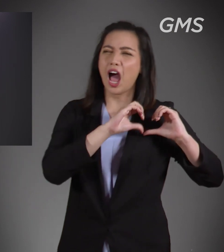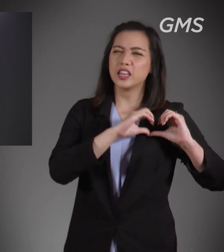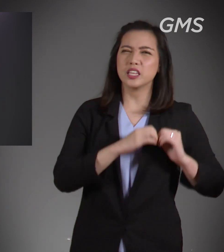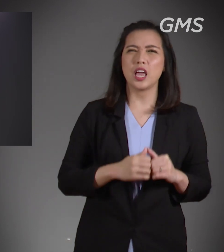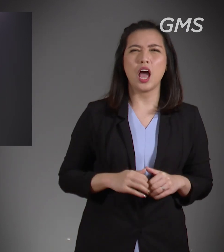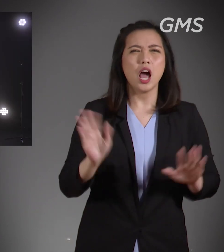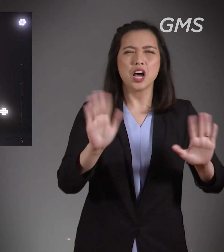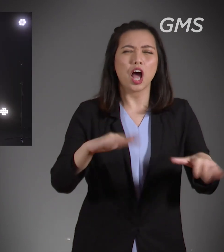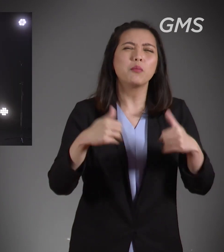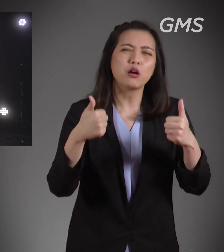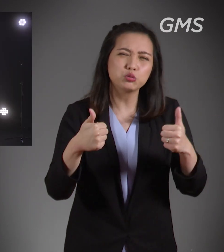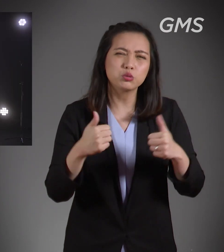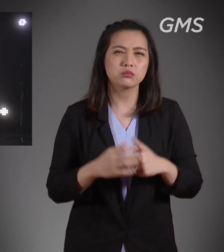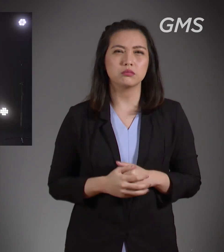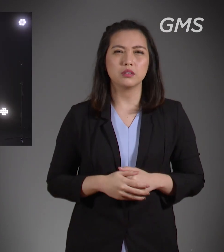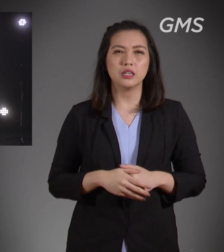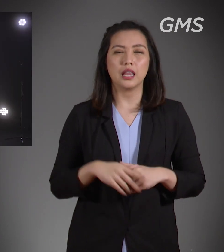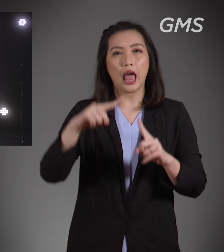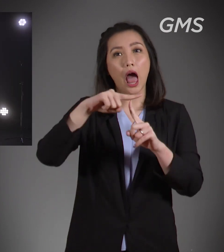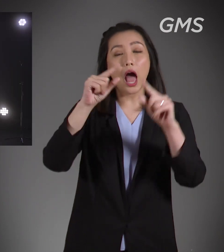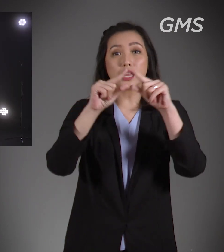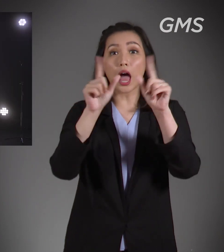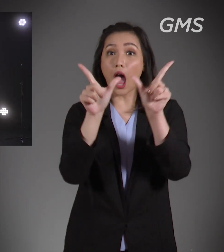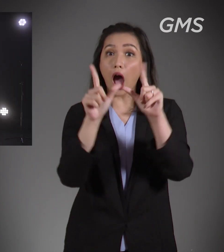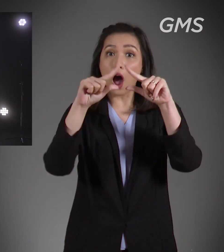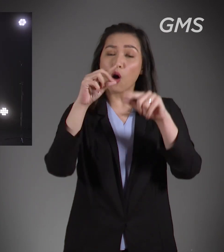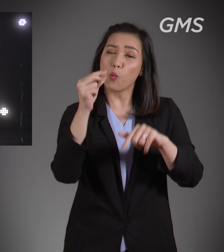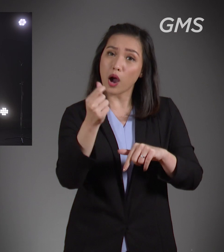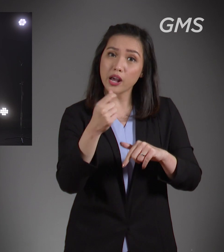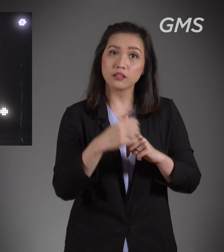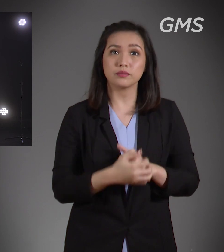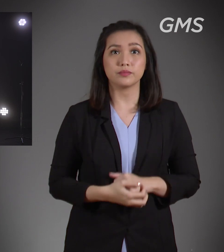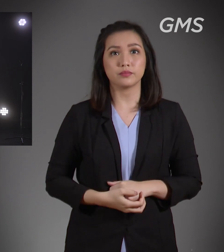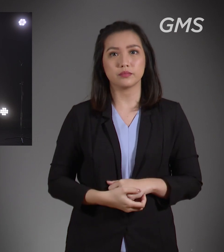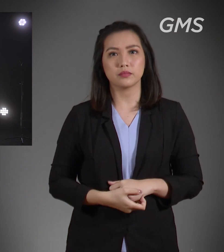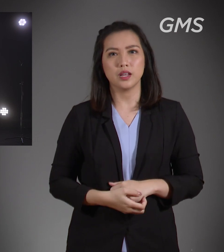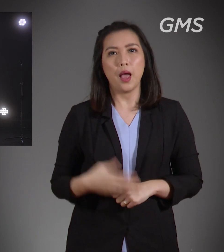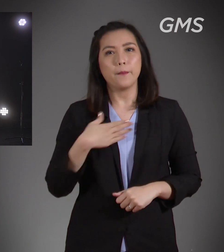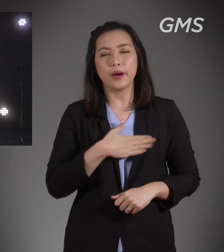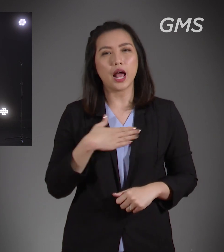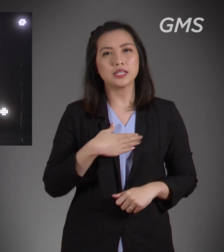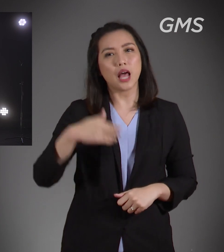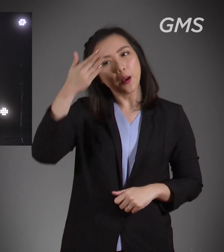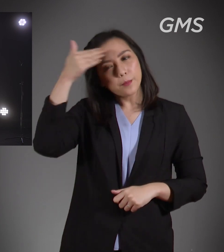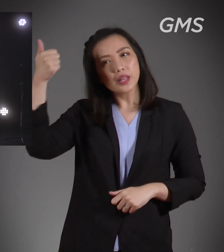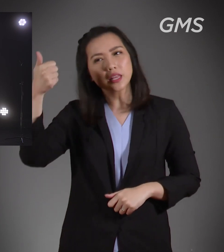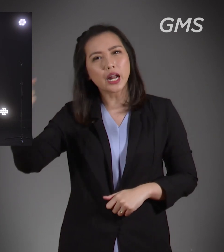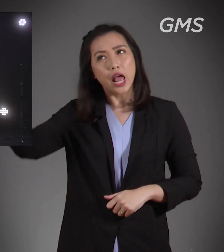secara rohani. Taurat itu isinya hanya jangan-jangan. Jangan ini, jangan itu, gak boleh ini, gak boleh